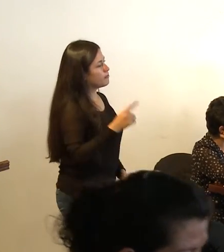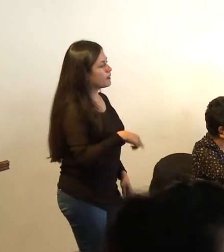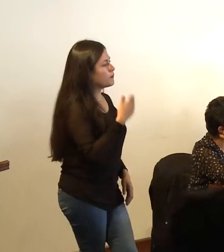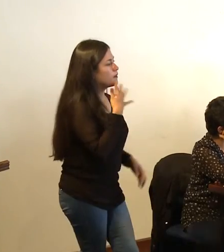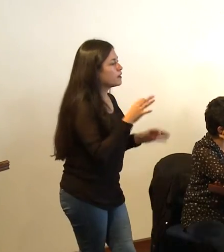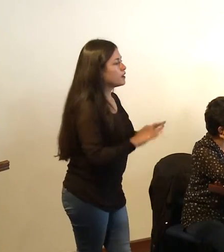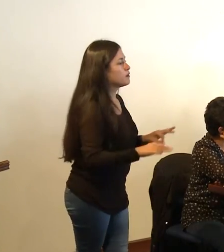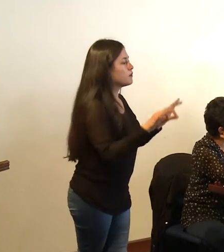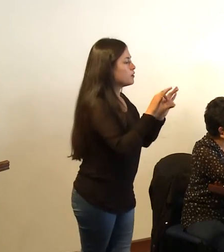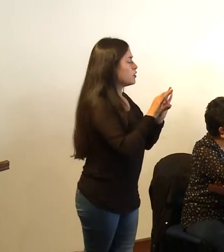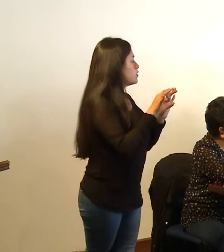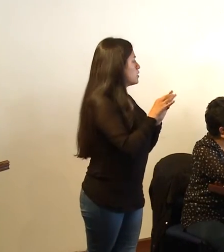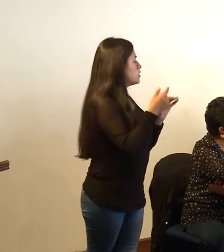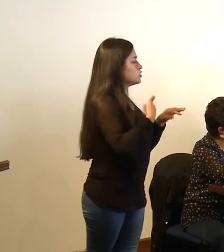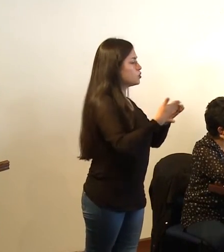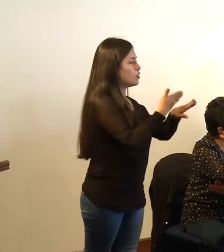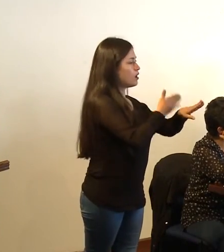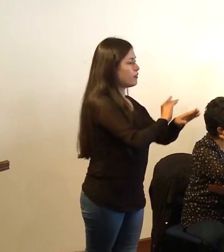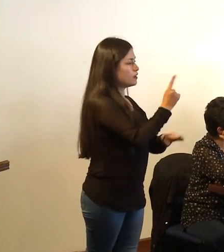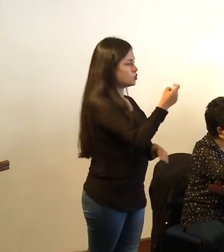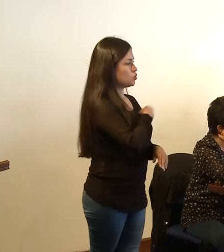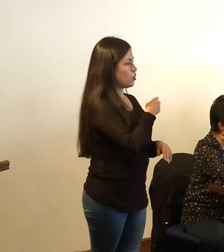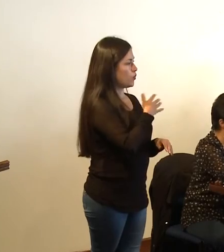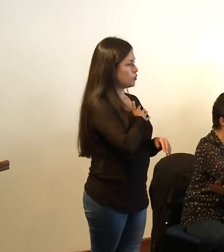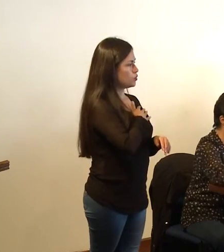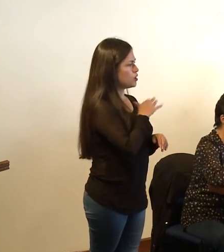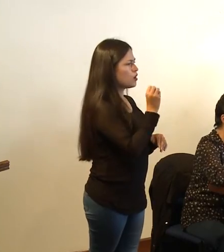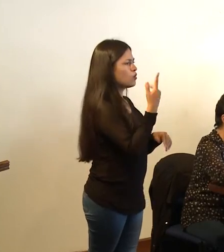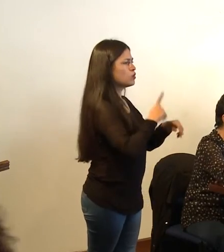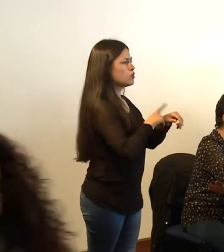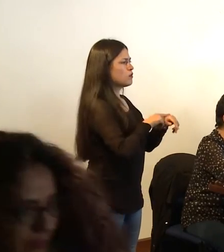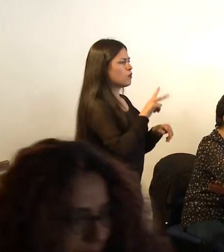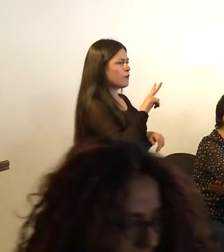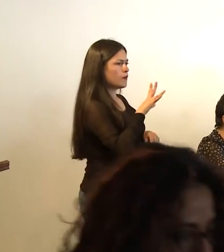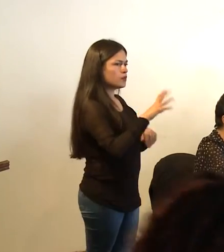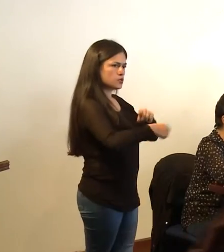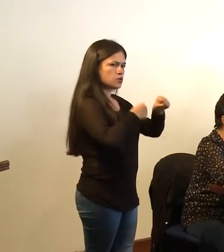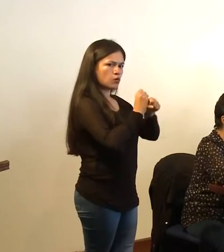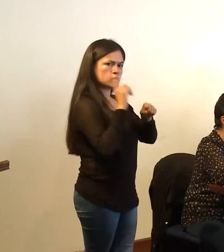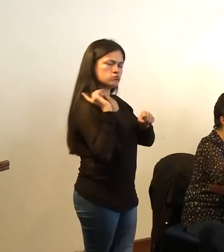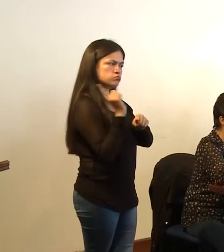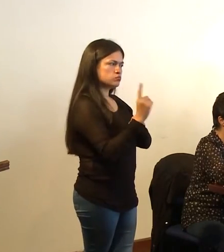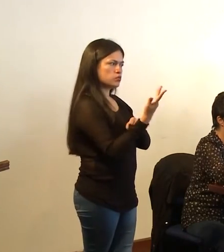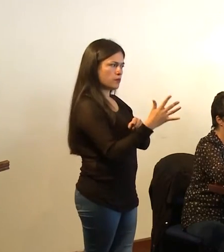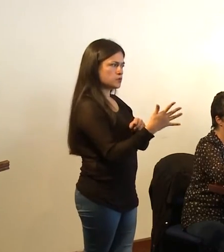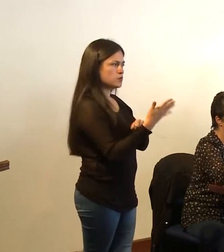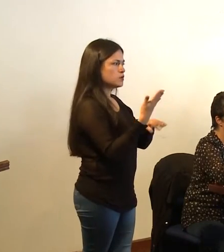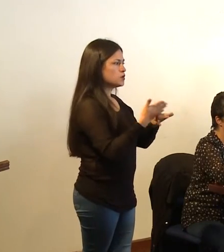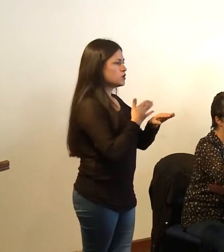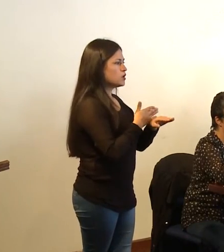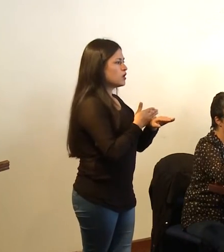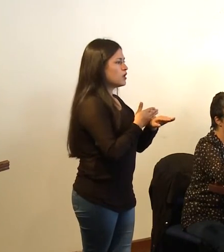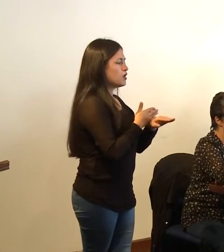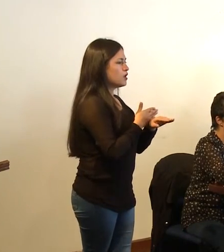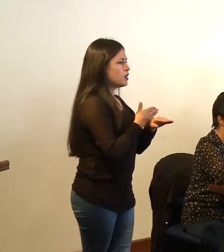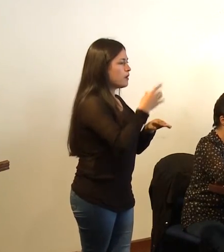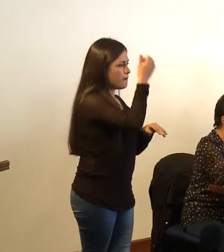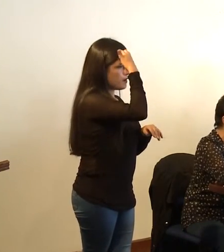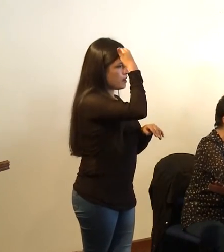la oportunidad de estar un año entero, hace sí, como 25 años o más, cuando el padre Mario Pérezón hizo